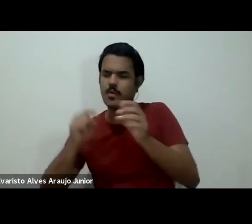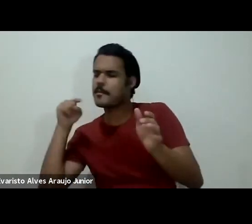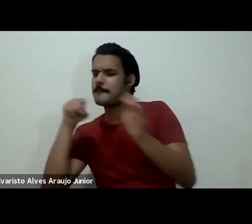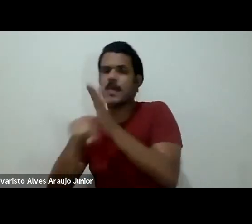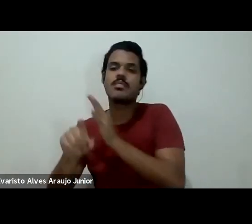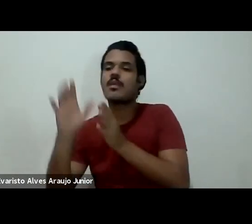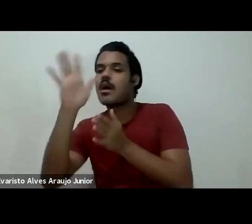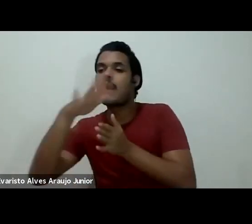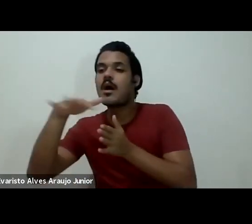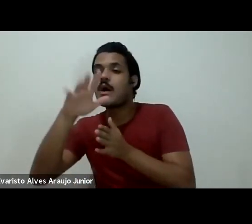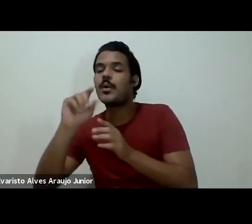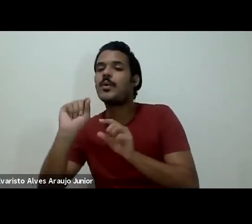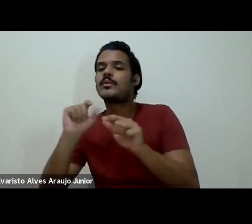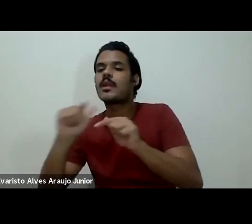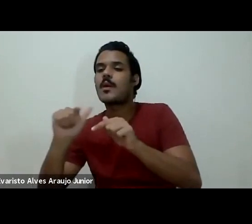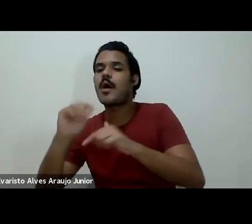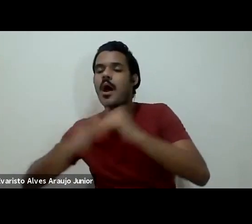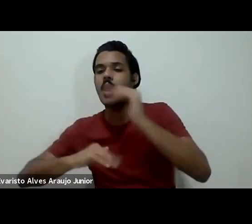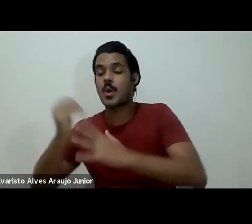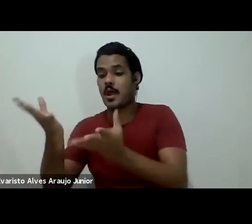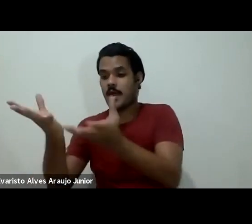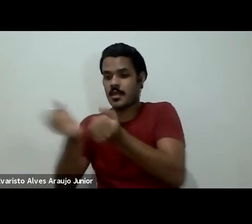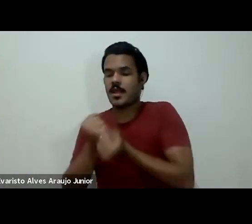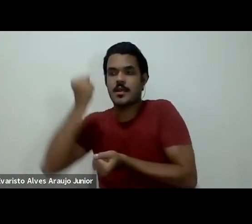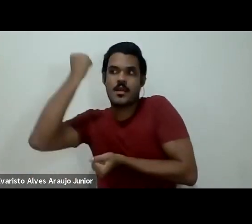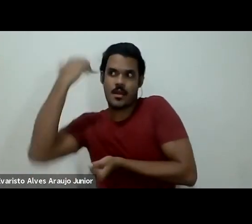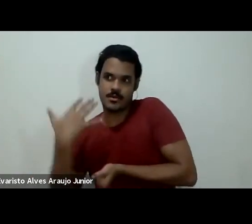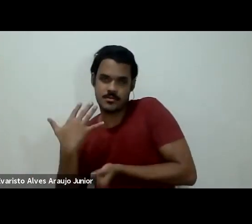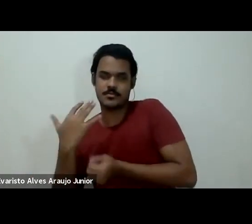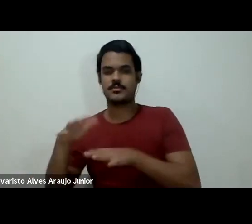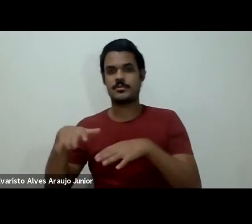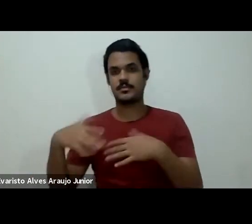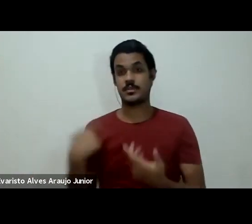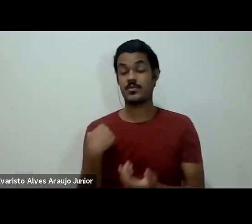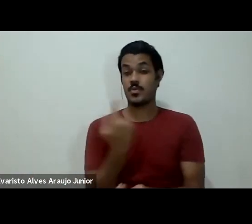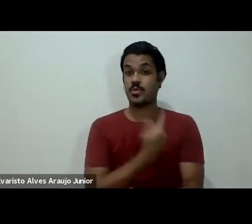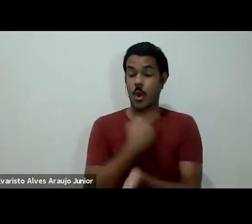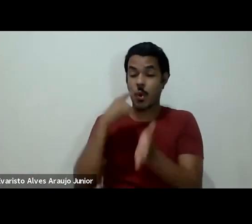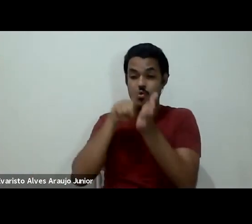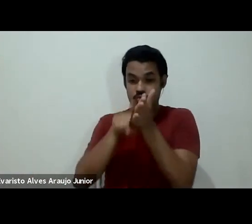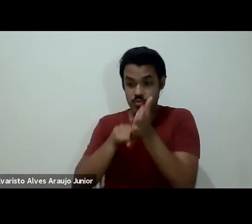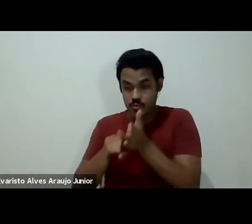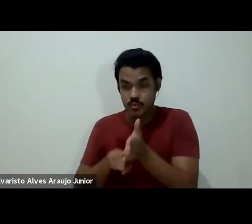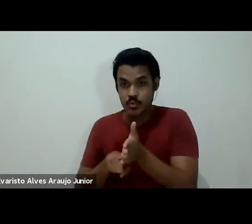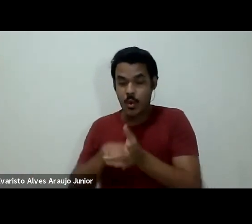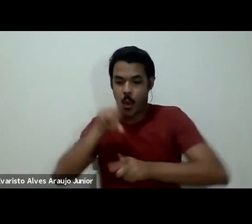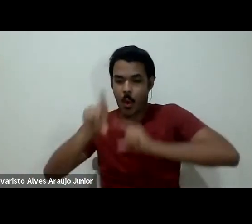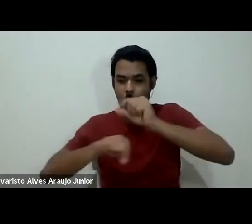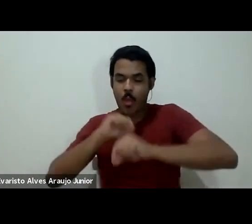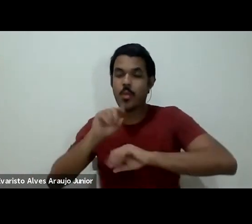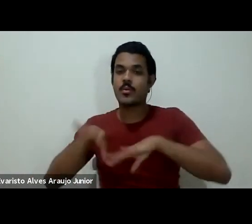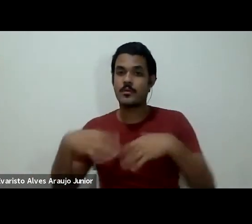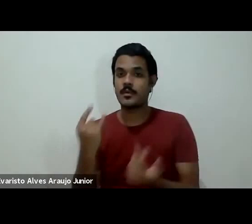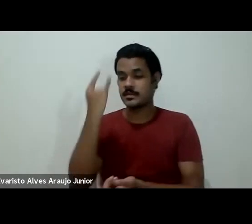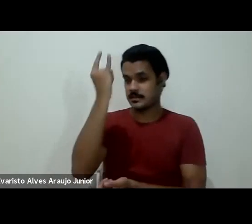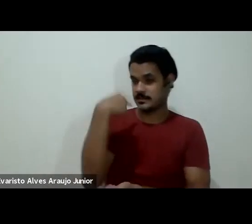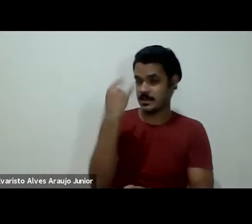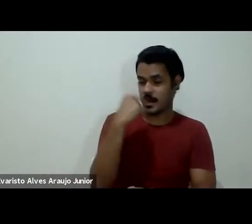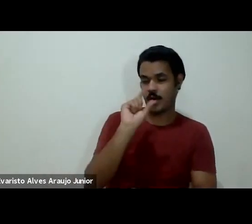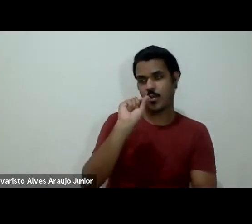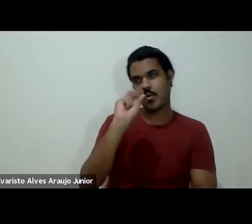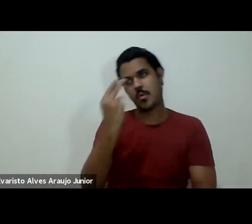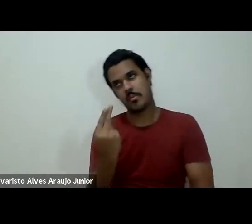obras que recebem audiodescrição. Nós, consultores e consultoras, pessoas cegas e pessoas com baixa